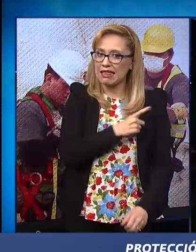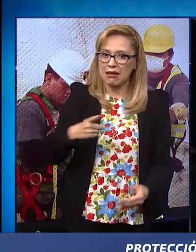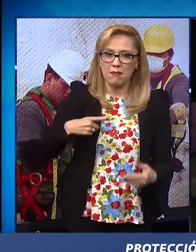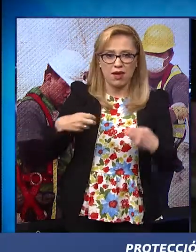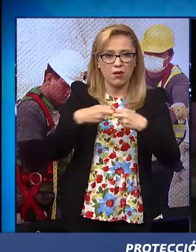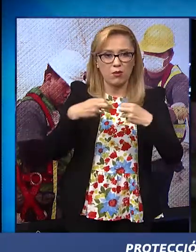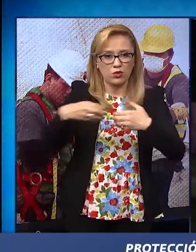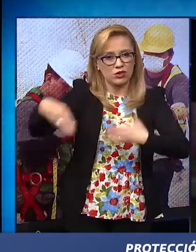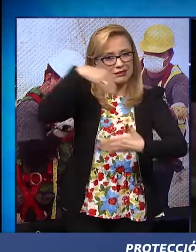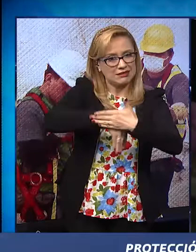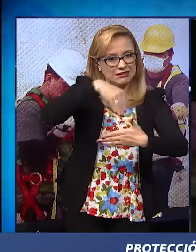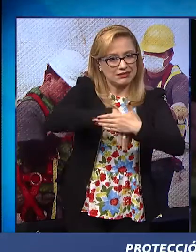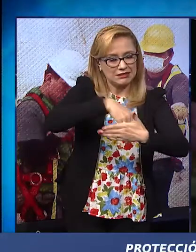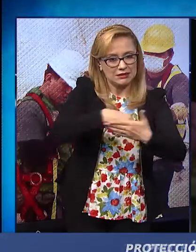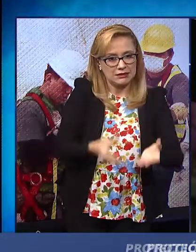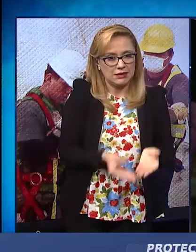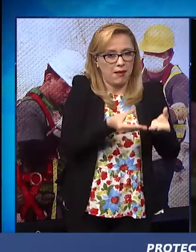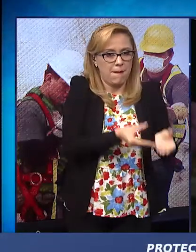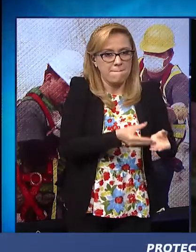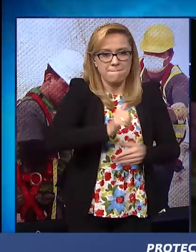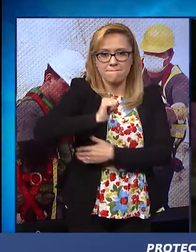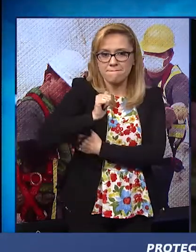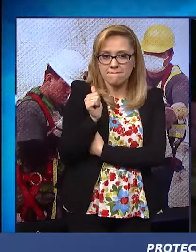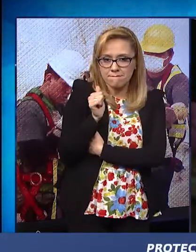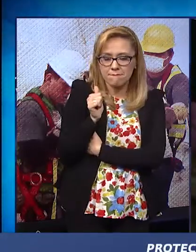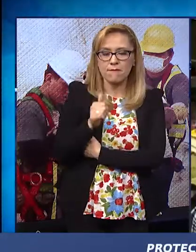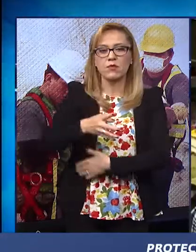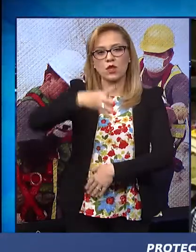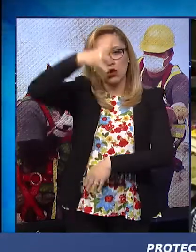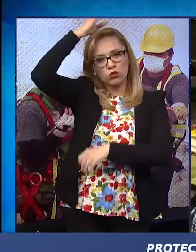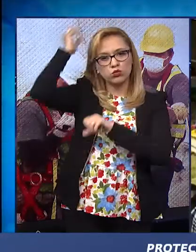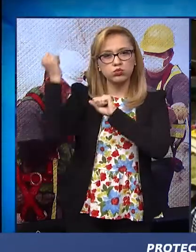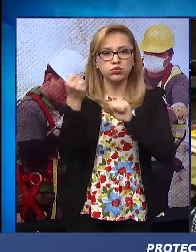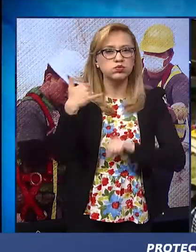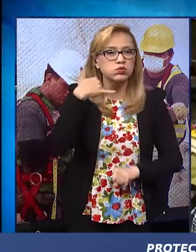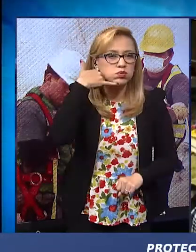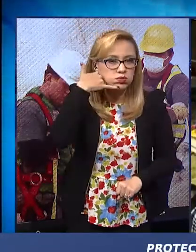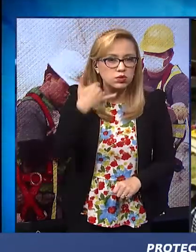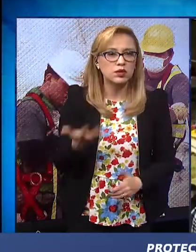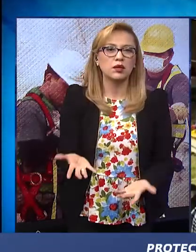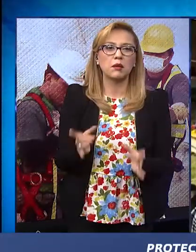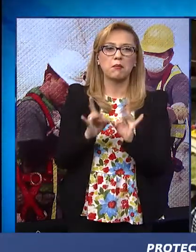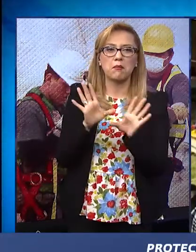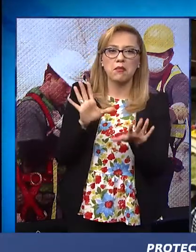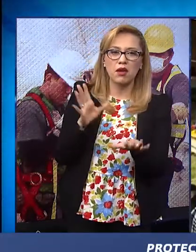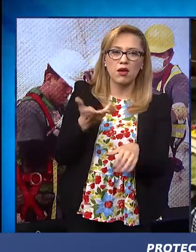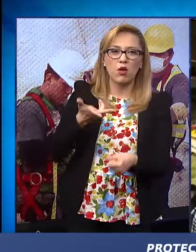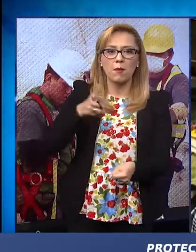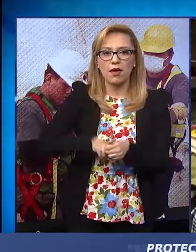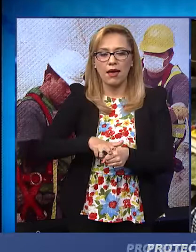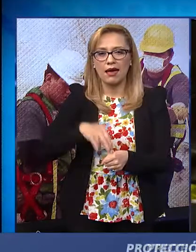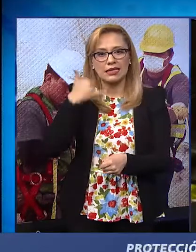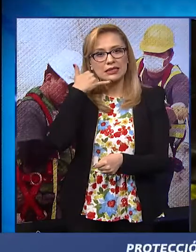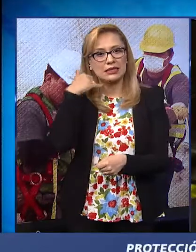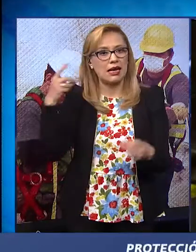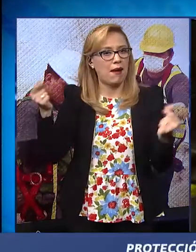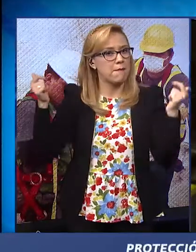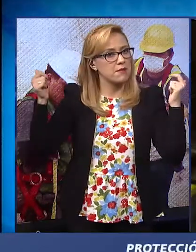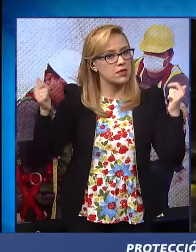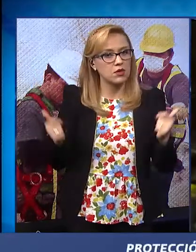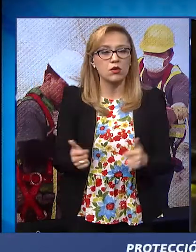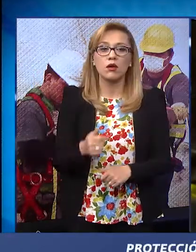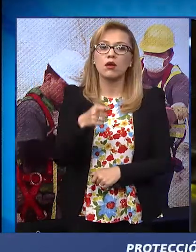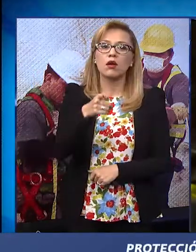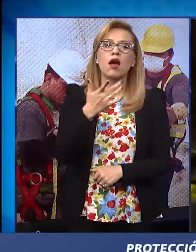directorio de instituciones de seguridad social 2 seguridad pública y protección civil tener a la mano un botiquín